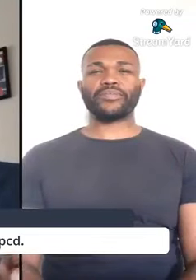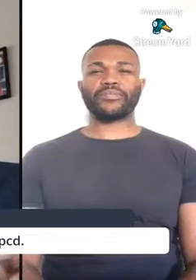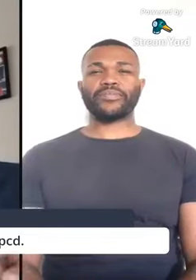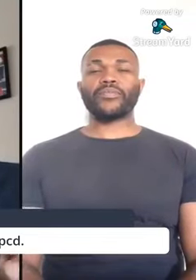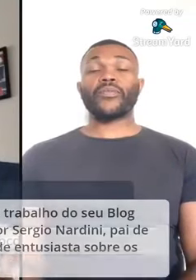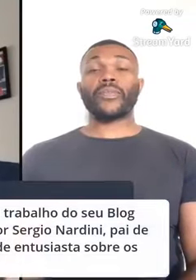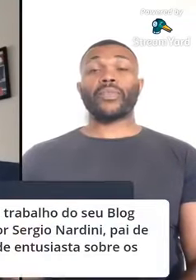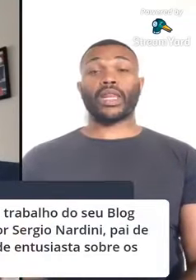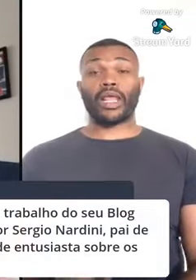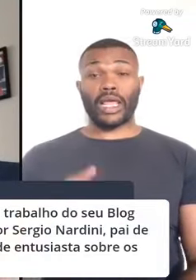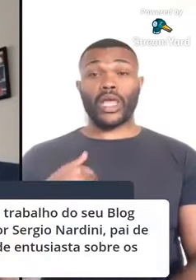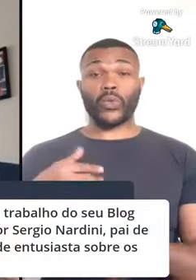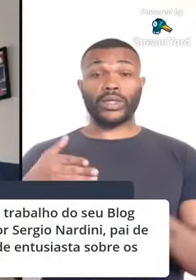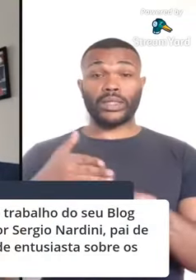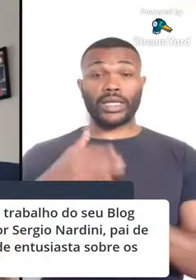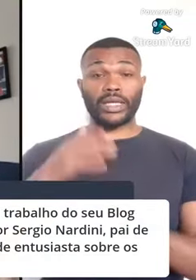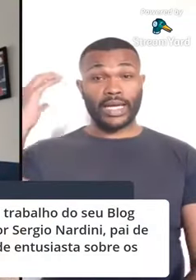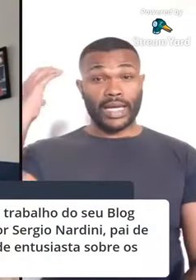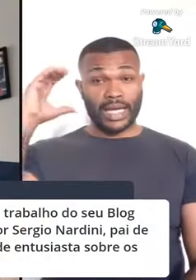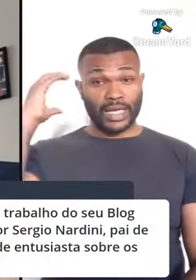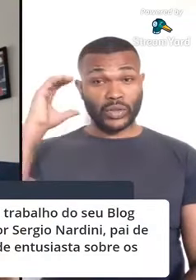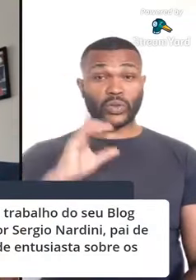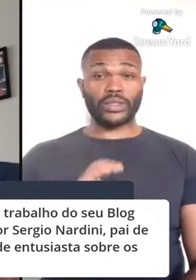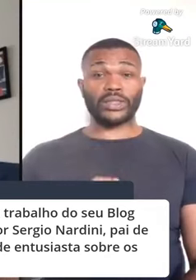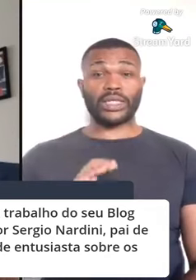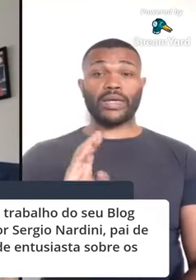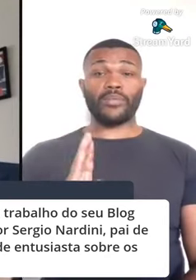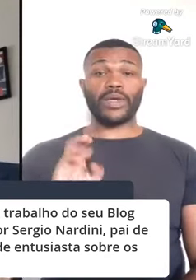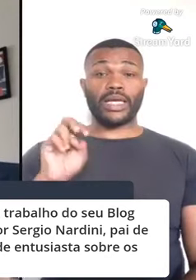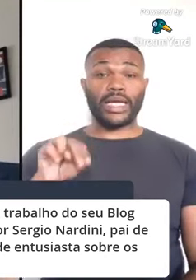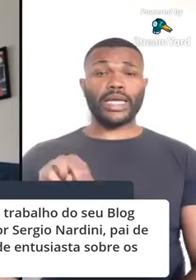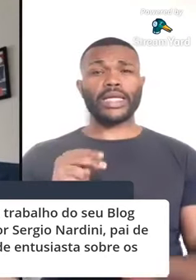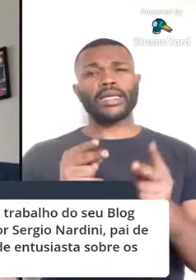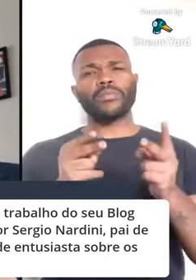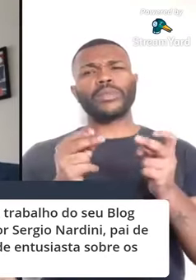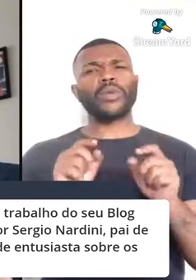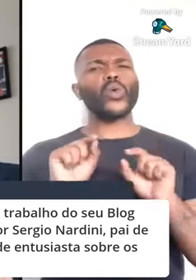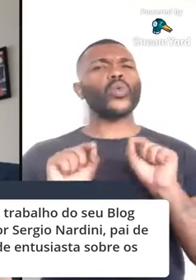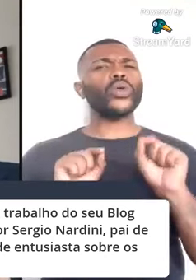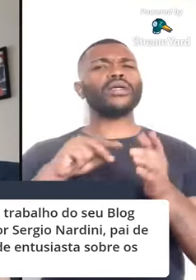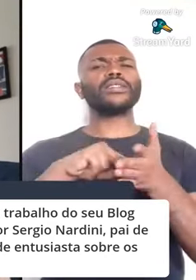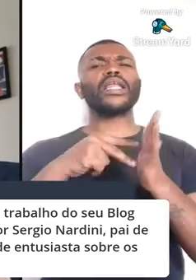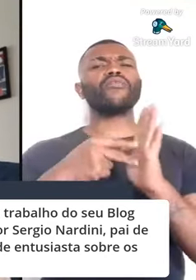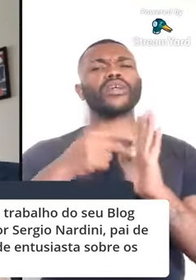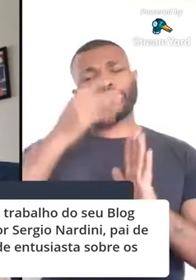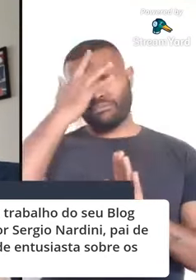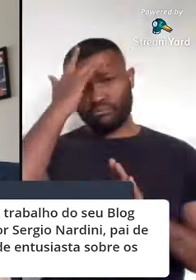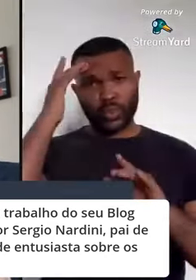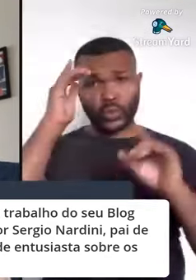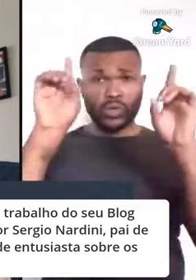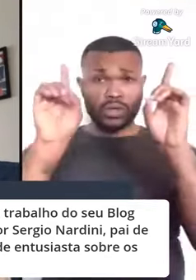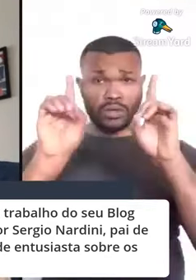na CBN e eu comecei a perceber o que significava ser uma pessoa com deficiência.